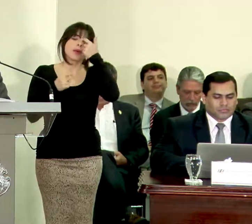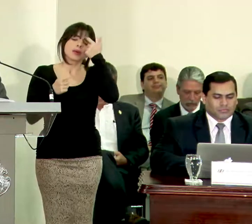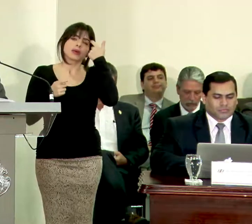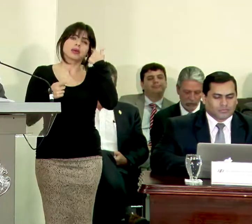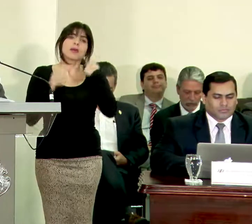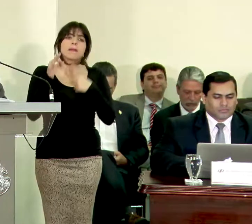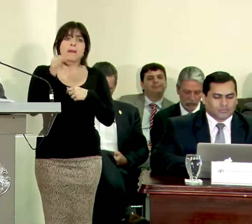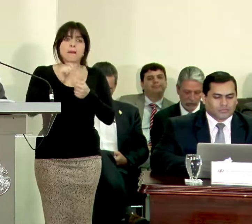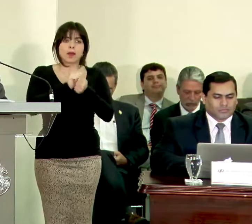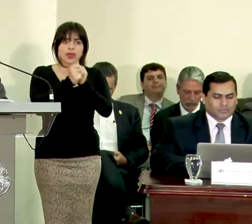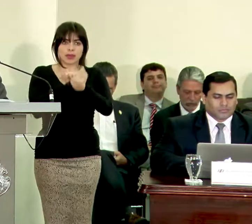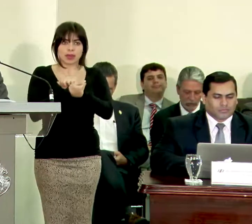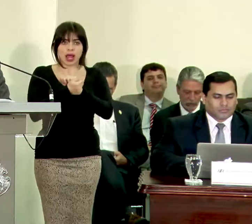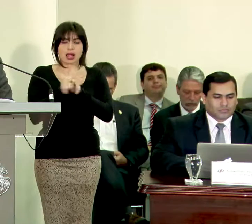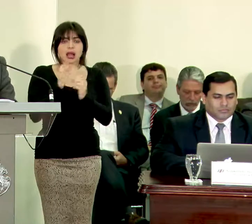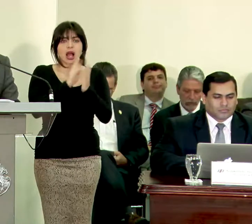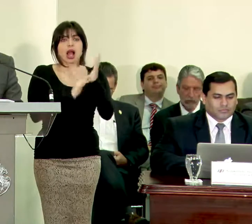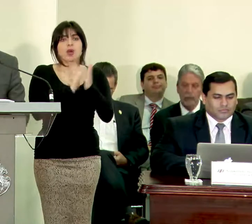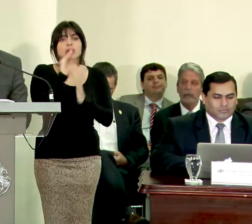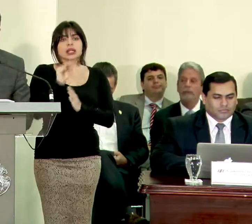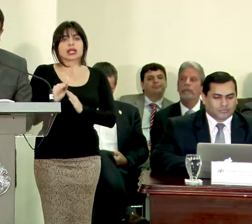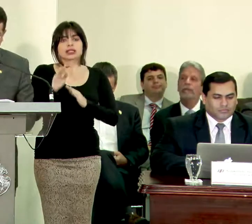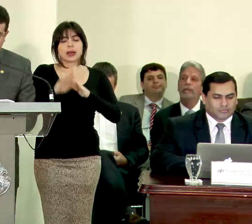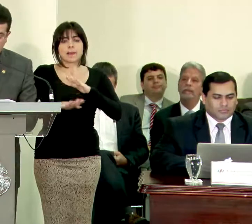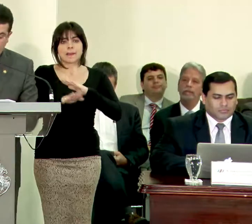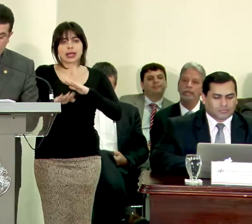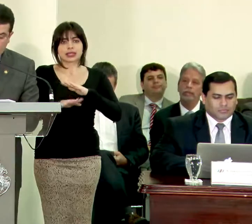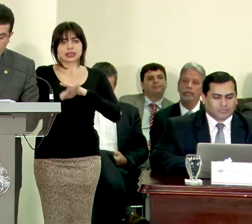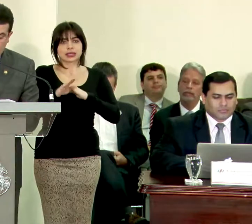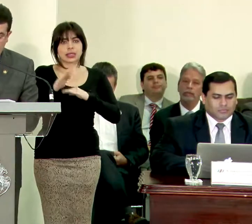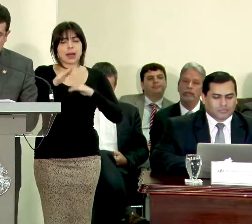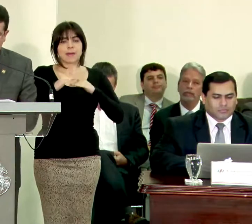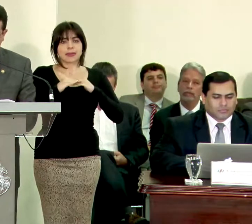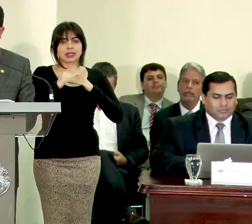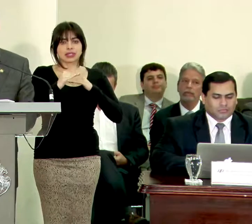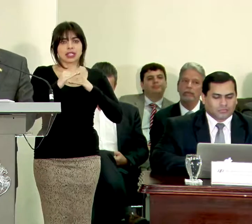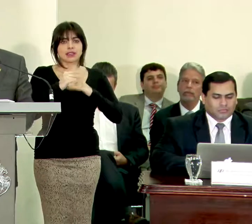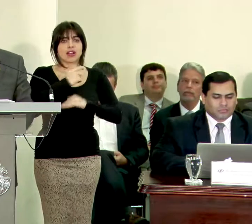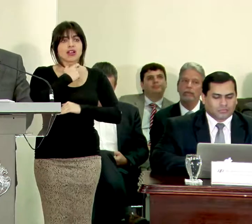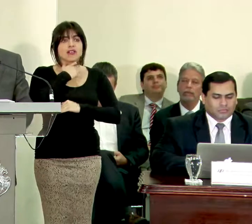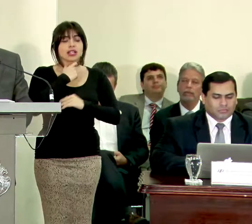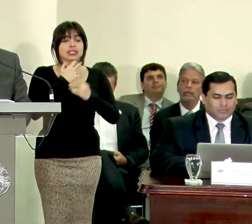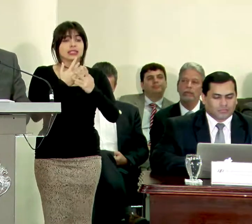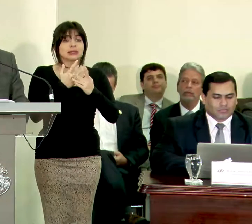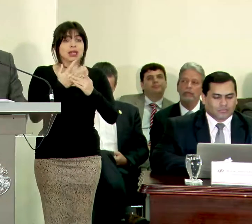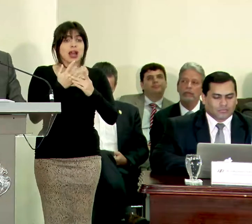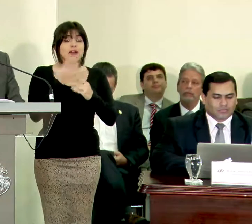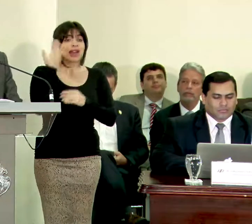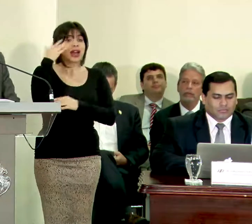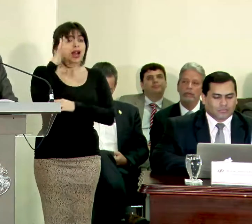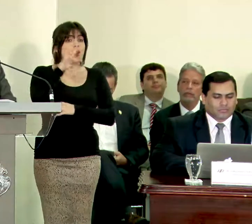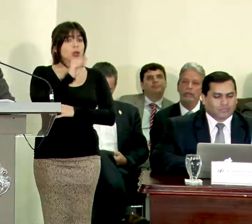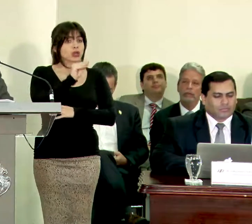Se modificaría el cálculo de la tasa básica pasiva. La inflación que se esperaba fuera un